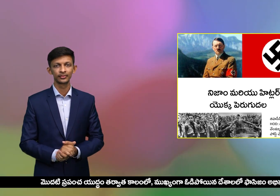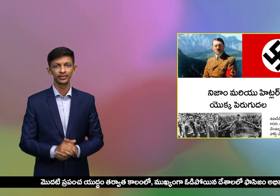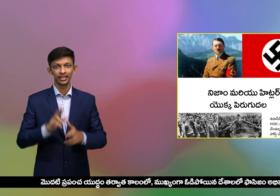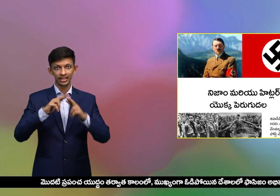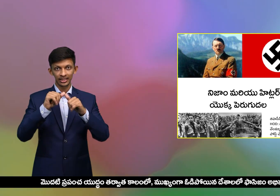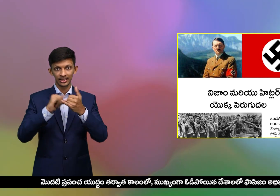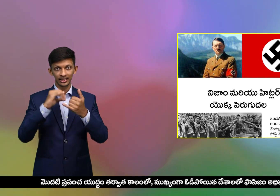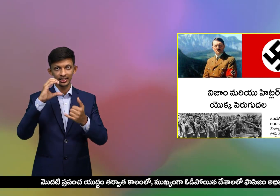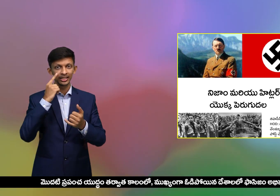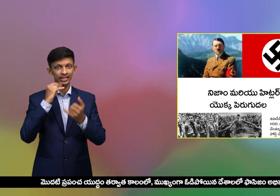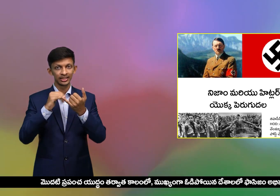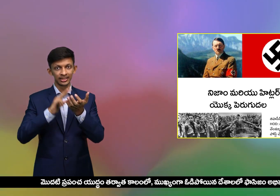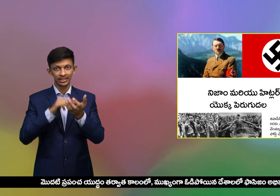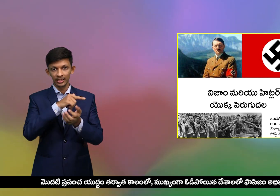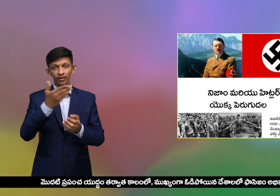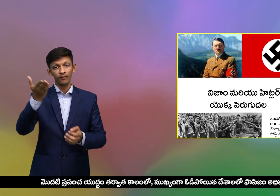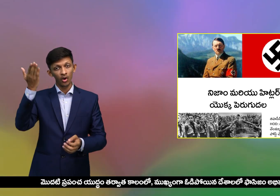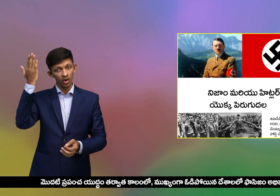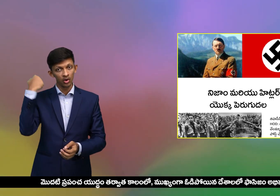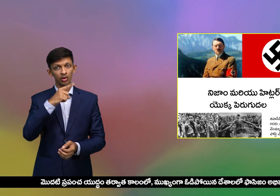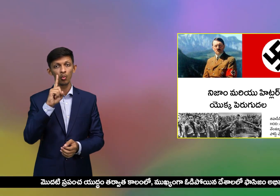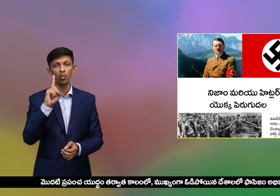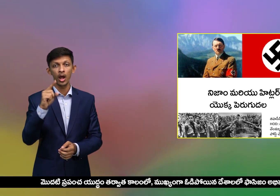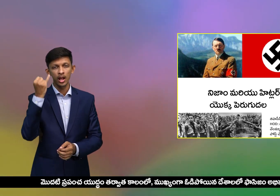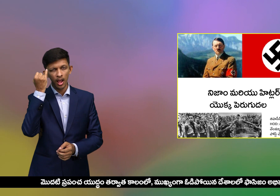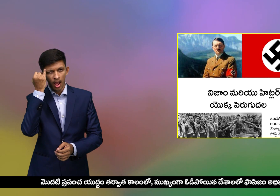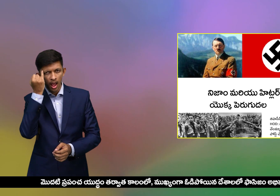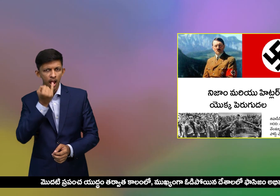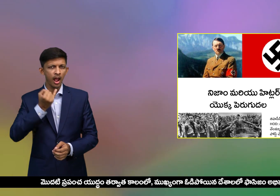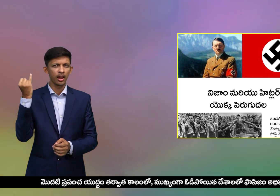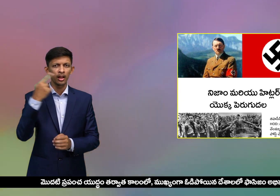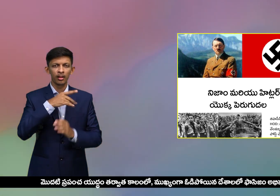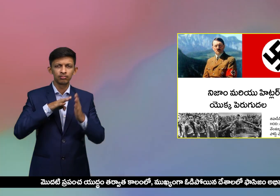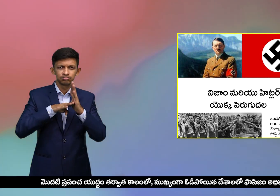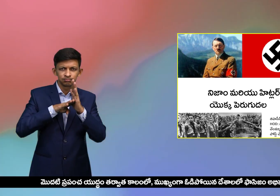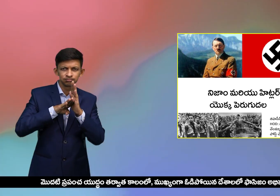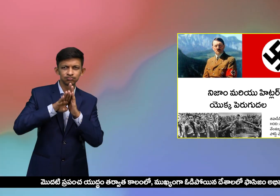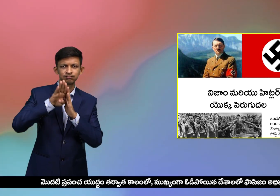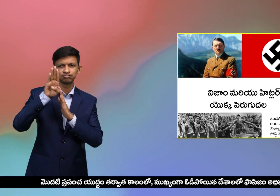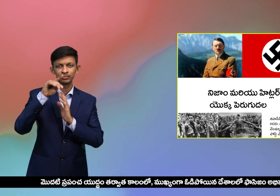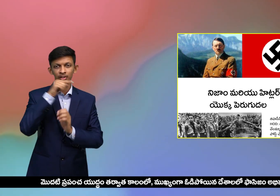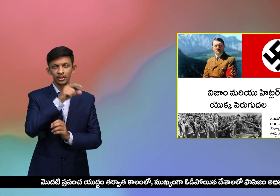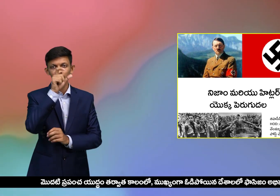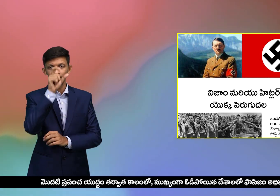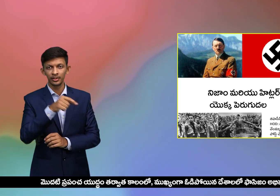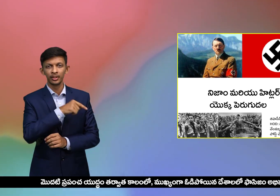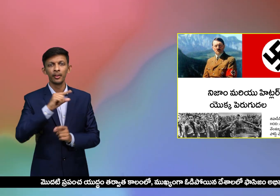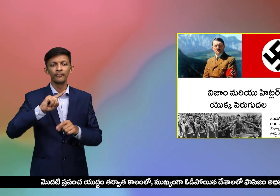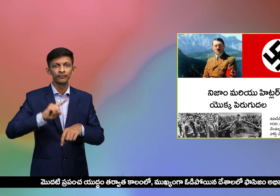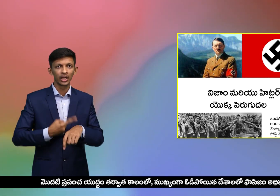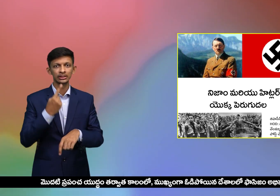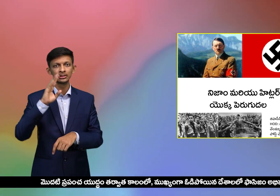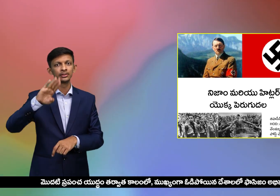మొదటి ప్రపంచ యుద్ధం తర్వాత కాలంలో ముఖ్యంగా ఓడిపోయిన దేశాలలో ఫాసిజం అభివృద్ధి చెందిన ఒక భావజాలం.